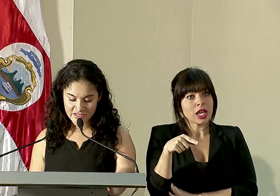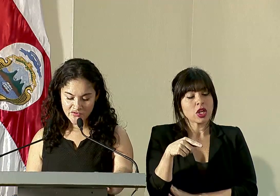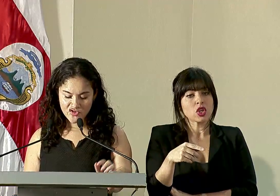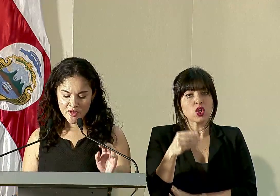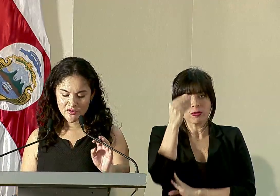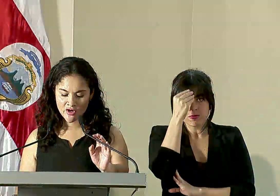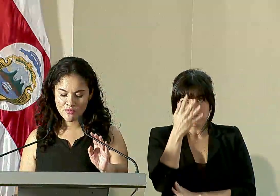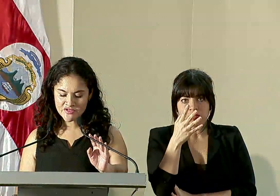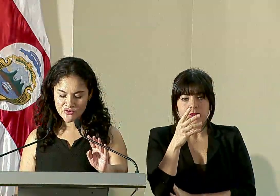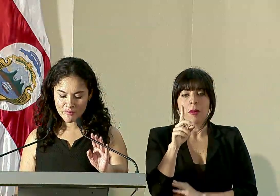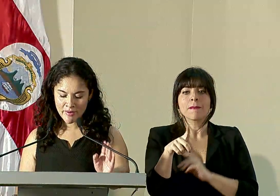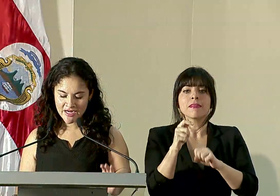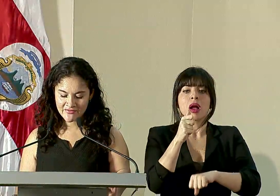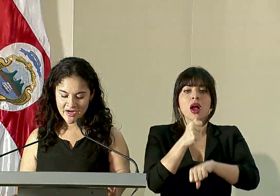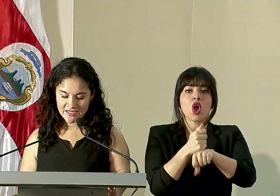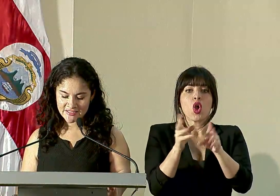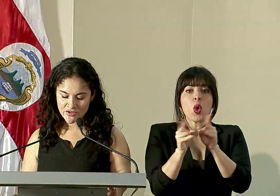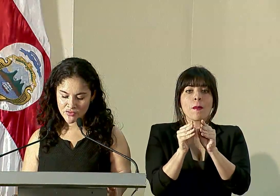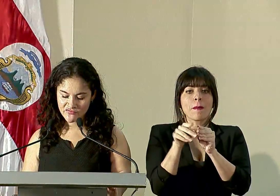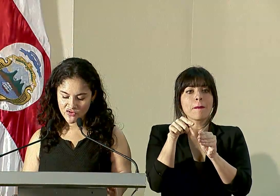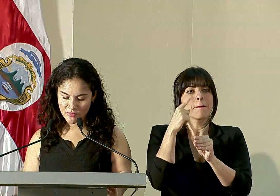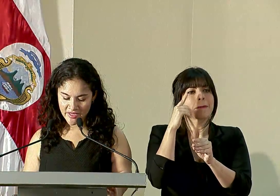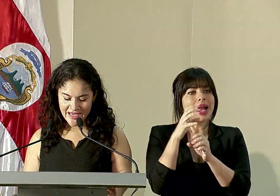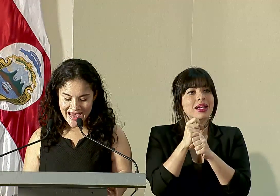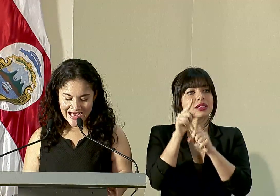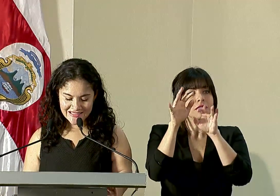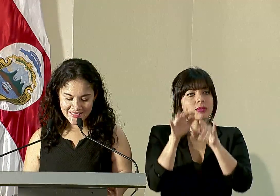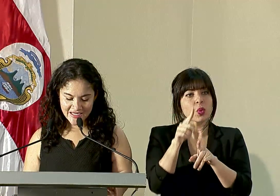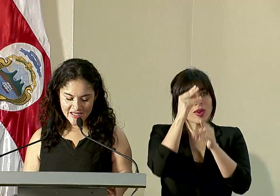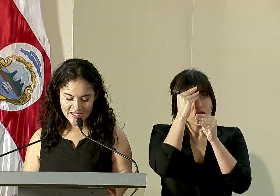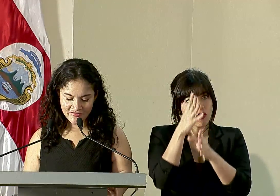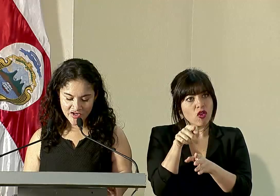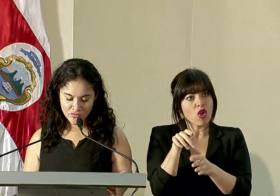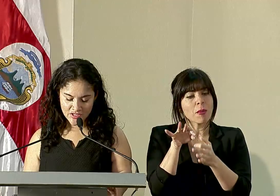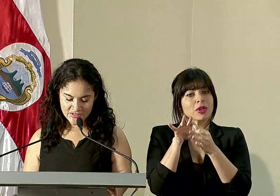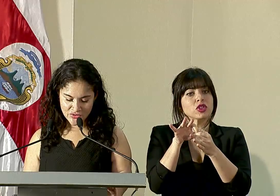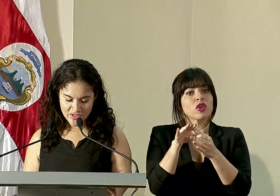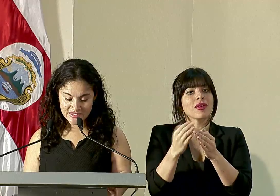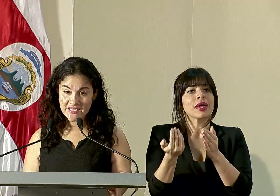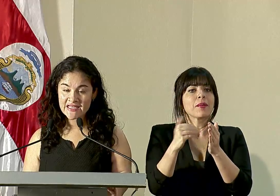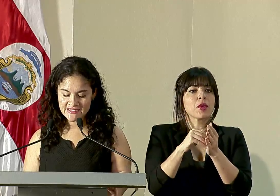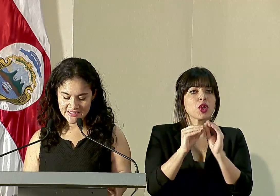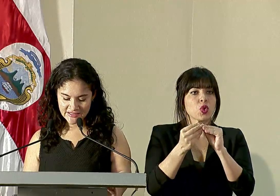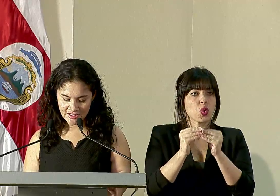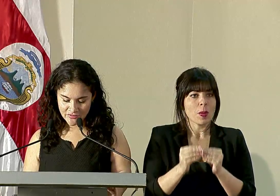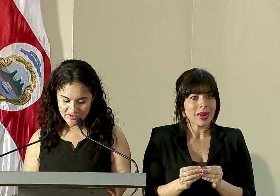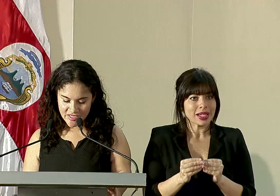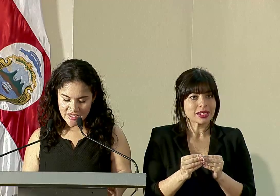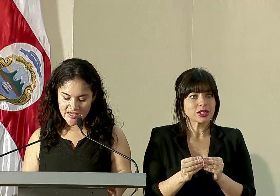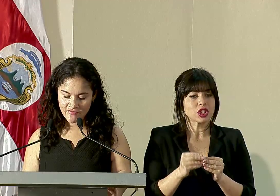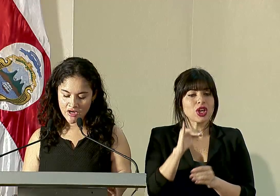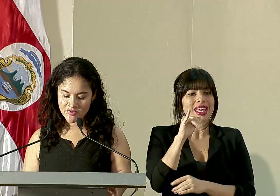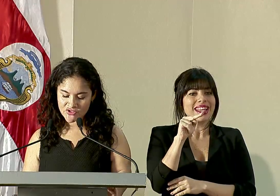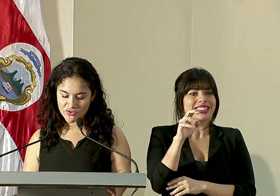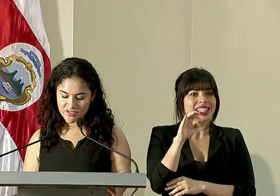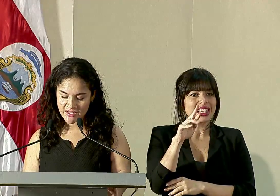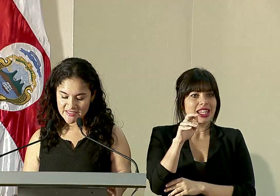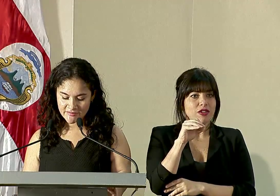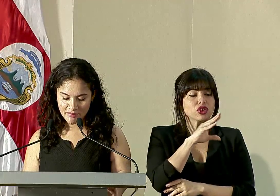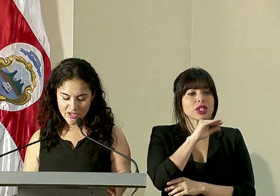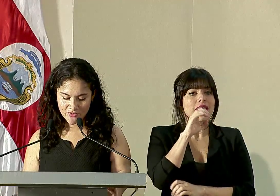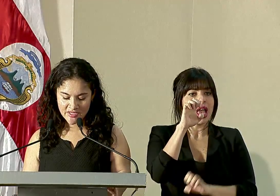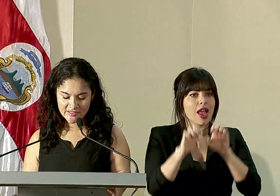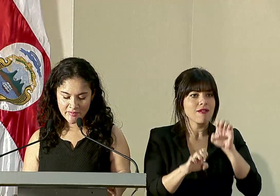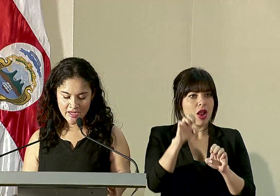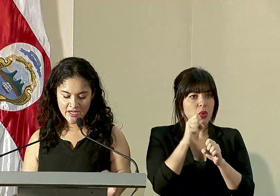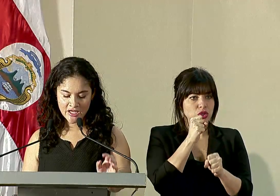que se conformara una comisión para realizar un informe acerca de las renumeraciones, incentivos y evaluaciones de